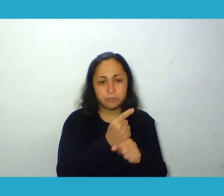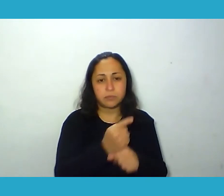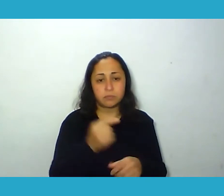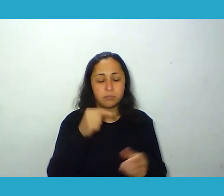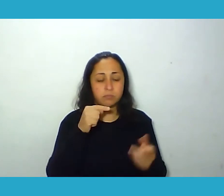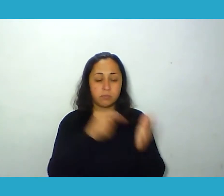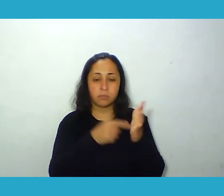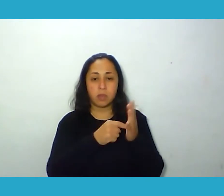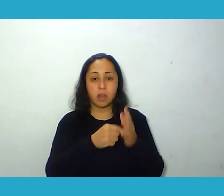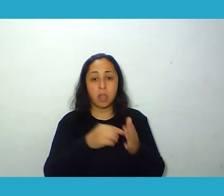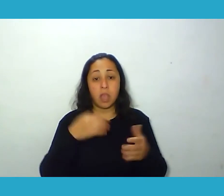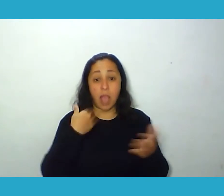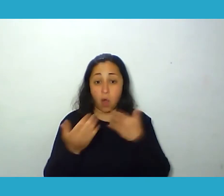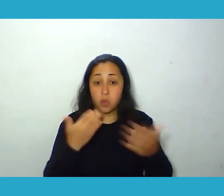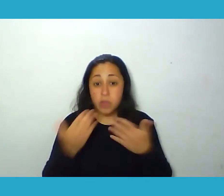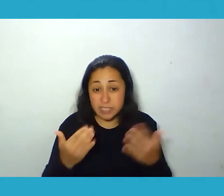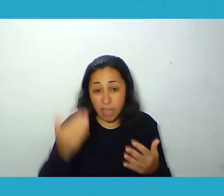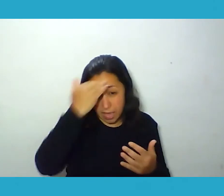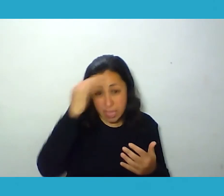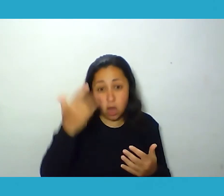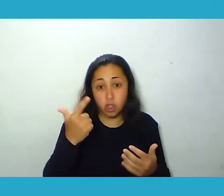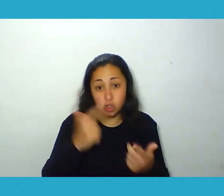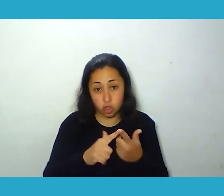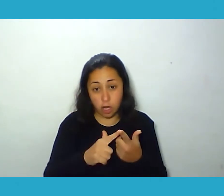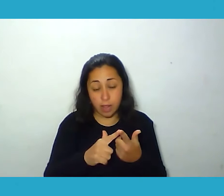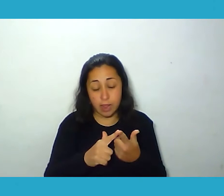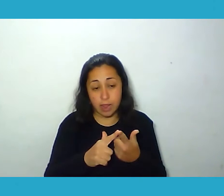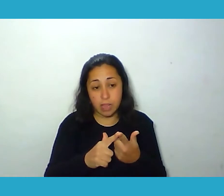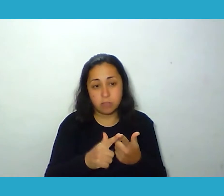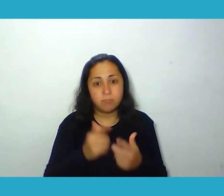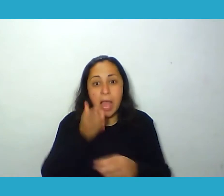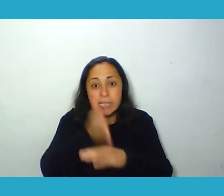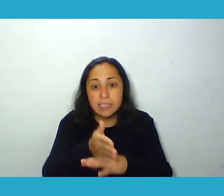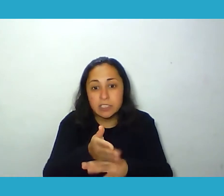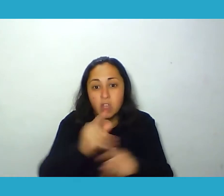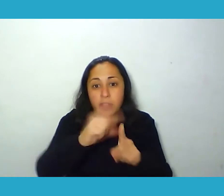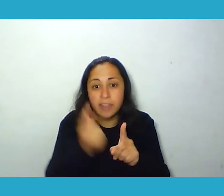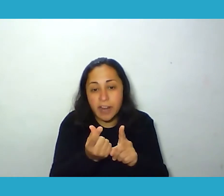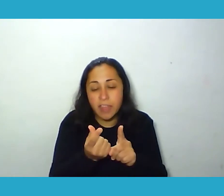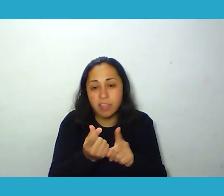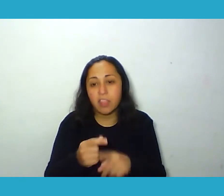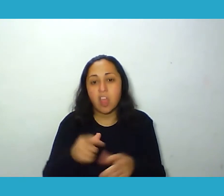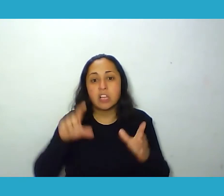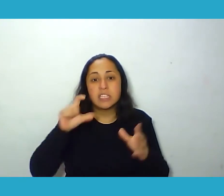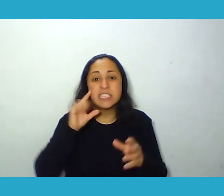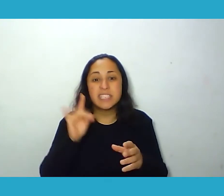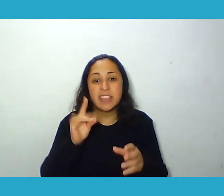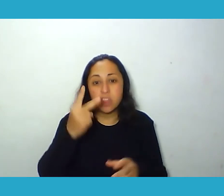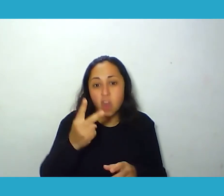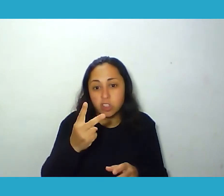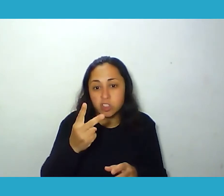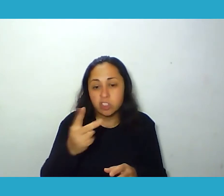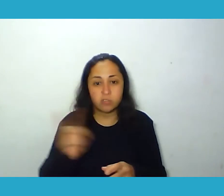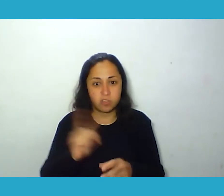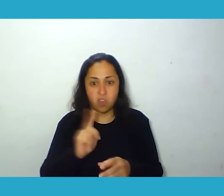la inconstitucionalidad de la presente audiencia pública ambiental. No todos tienen acceso a Internet ni CD. 2, por lo que esta audiencia pública es